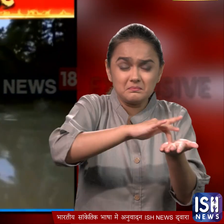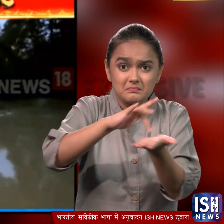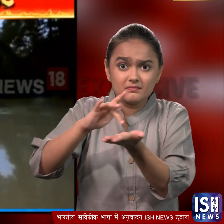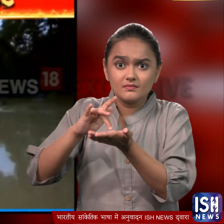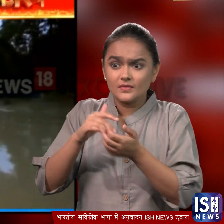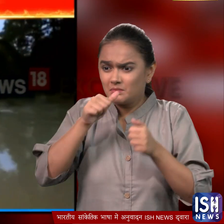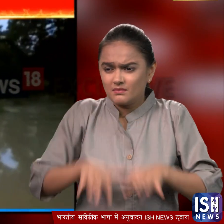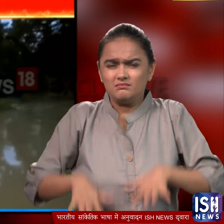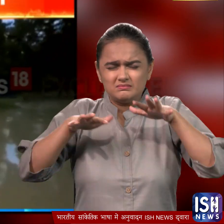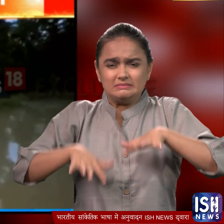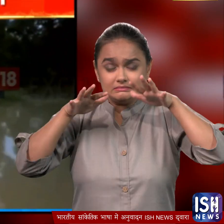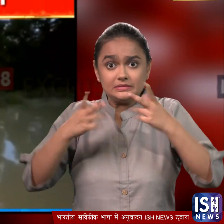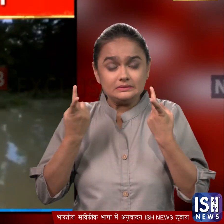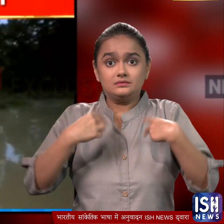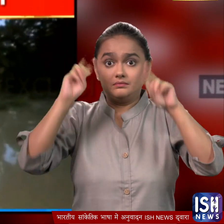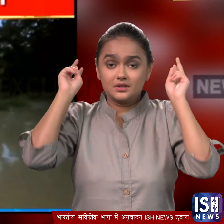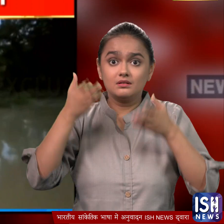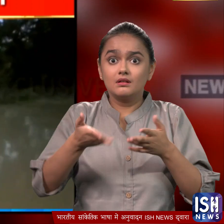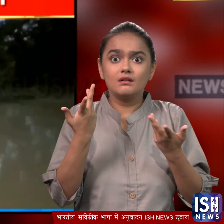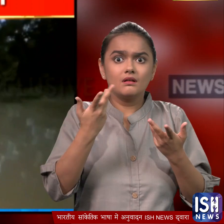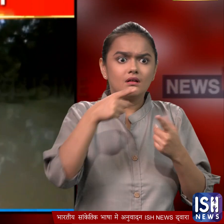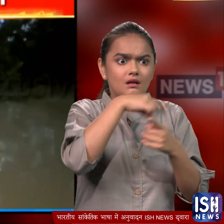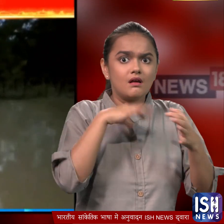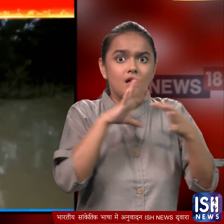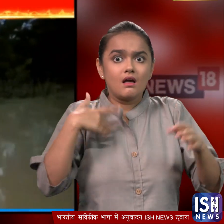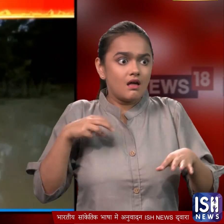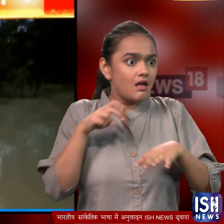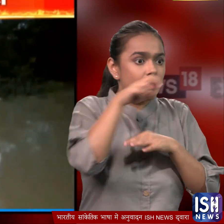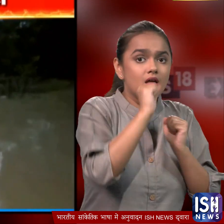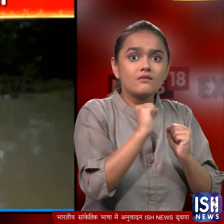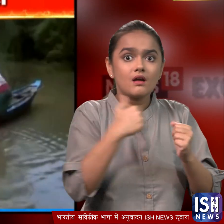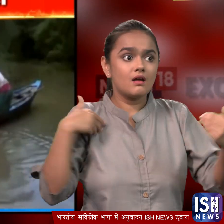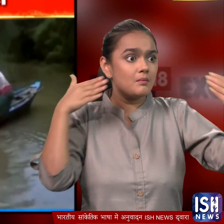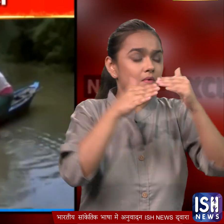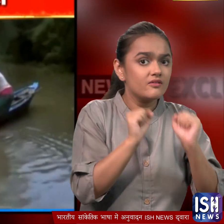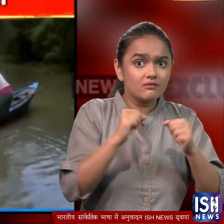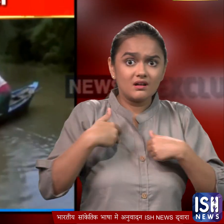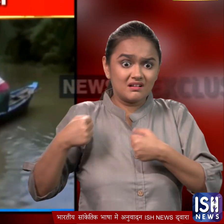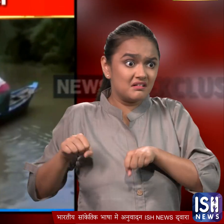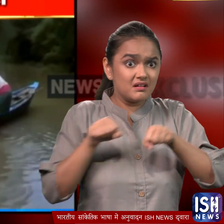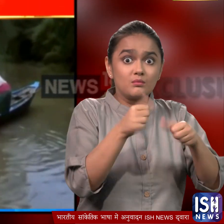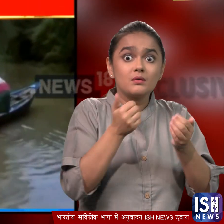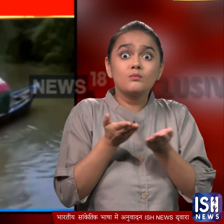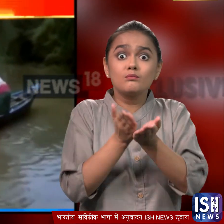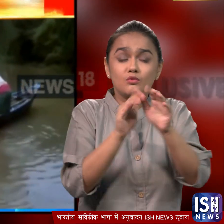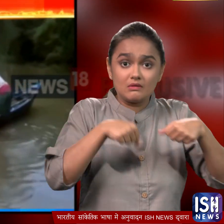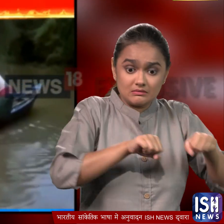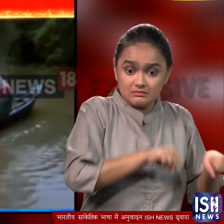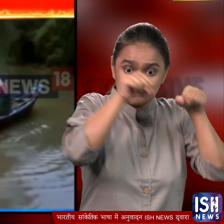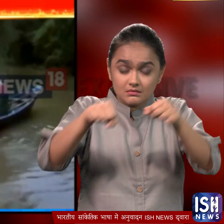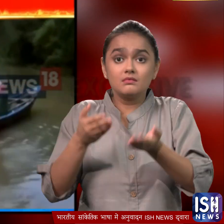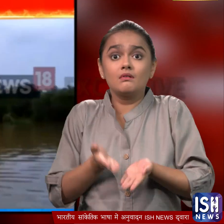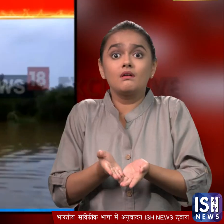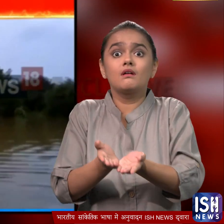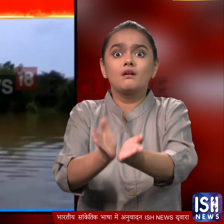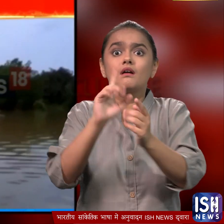देवा। कुछ जगहों पर तो इतना पानी भर गया कि वो इलाके शहरों से पूरी तरह कट गए। वहां आने जाने वाले लोग तो अपनी मोटरसाइकिलों को नाव में चढ़ाकर